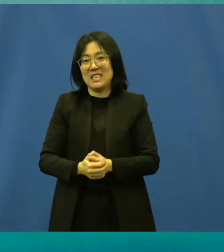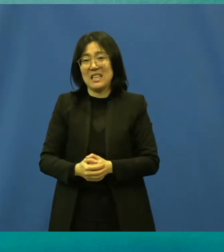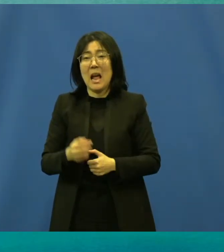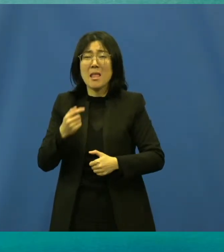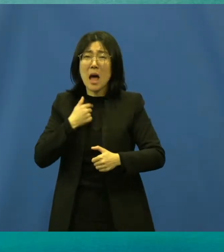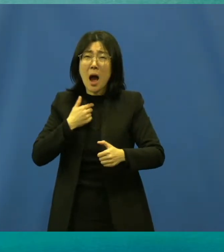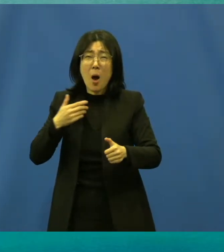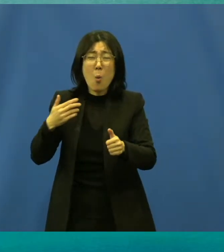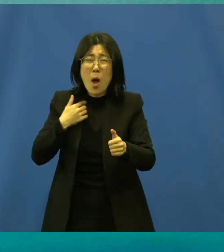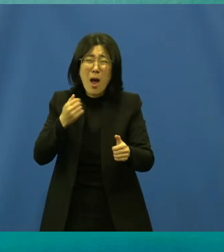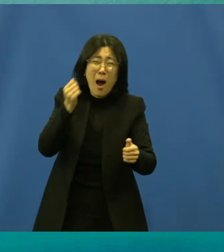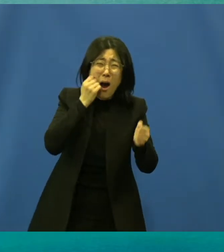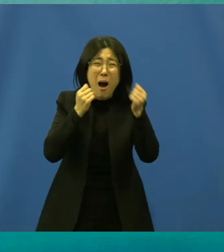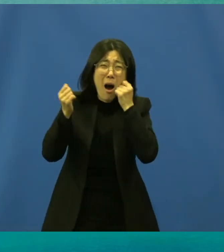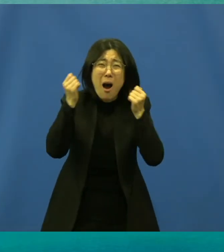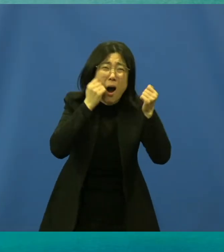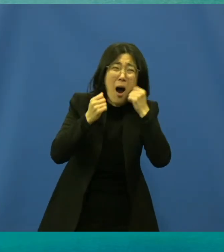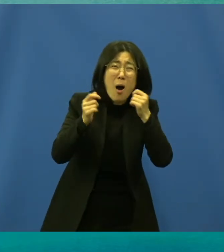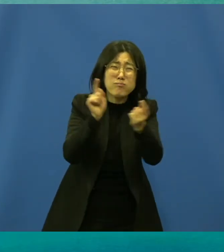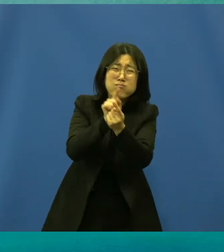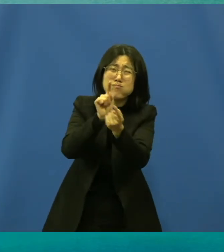하나님이 요나에게